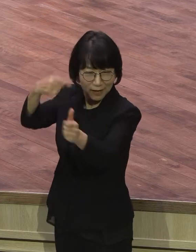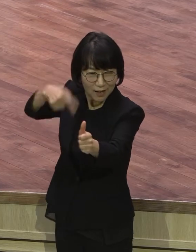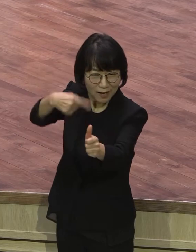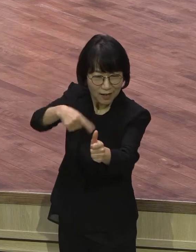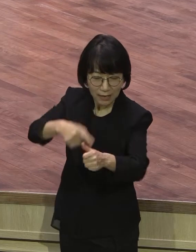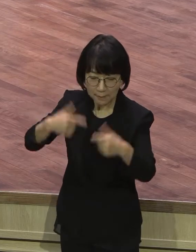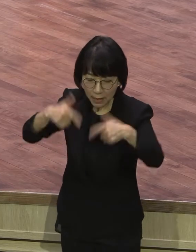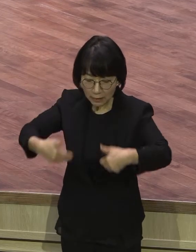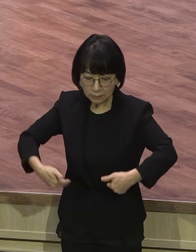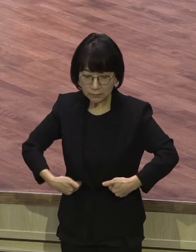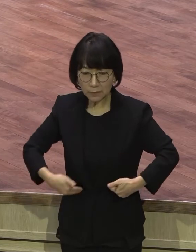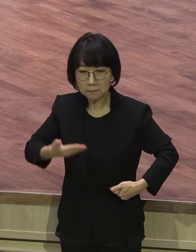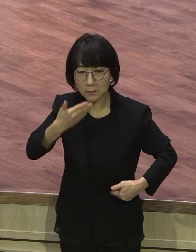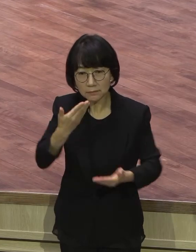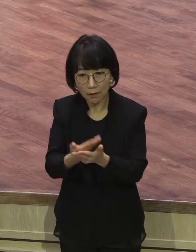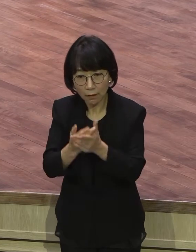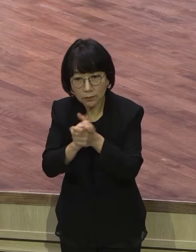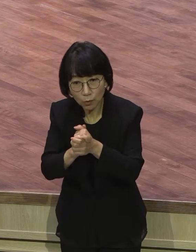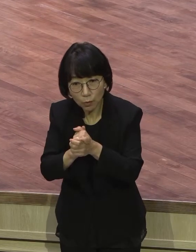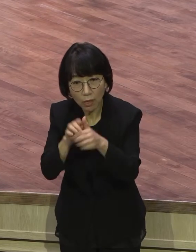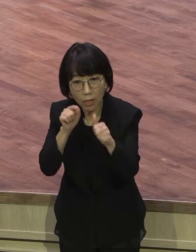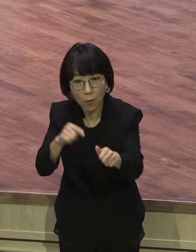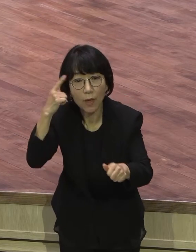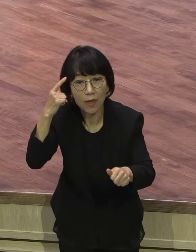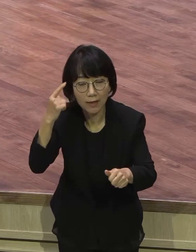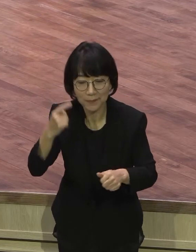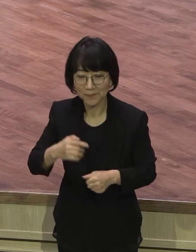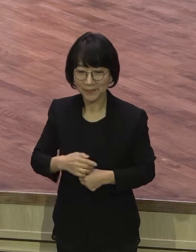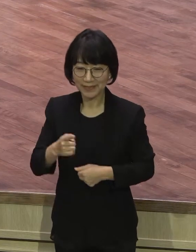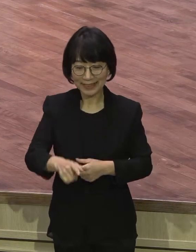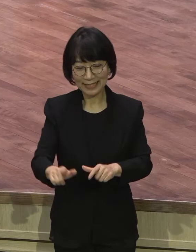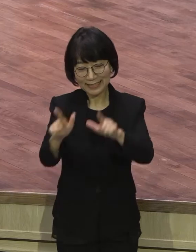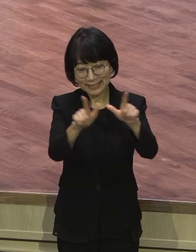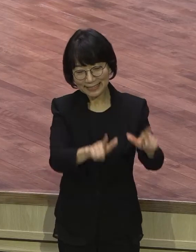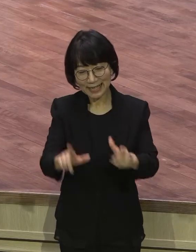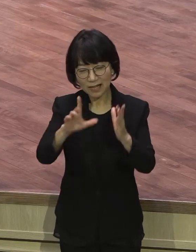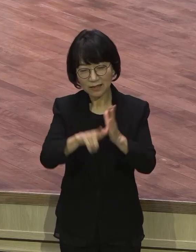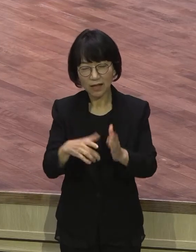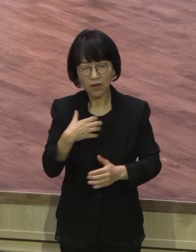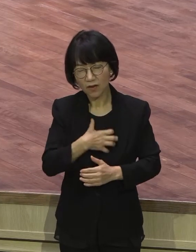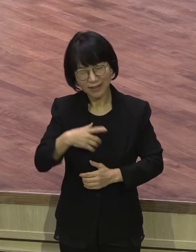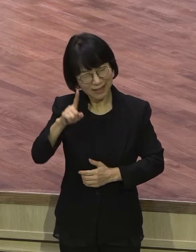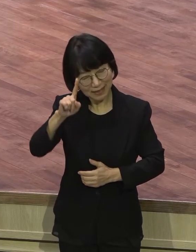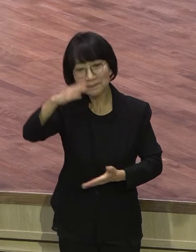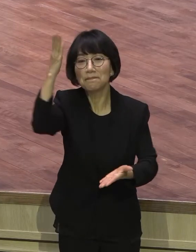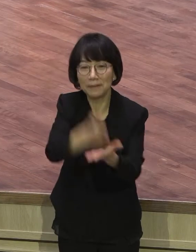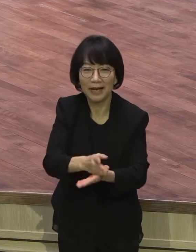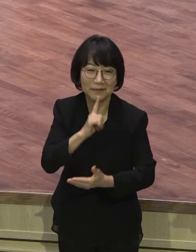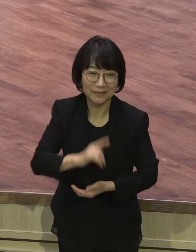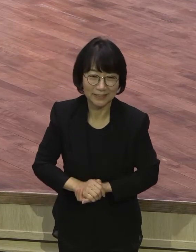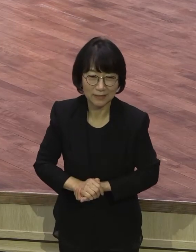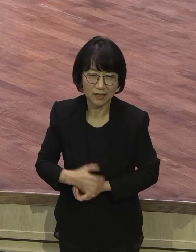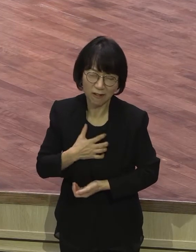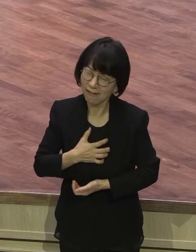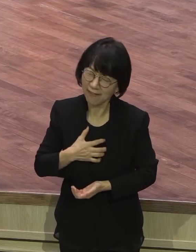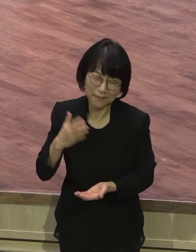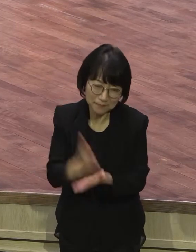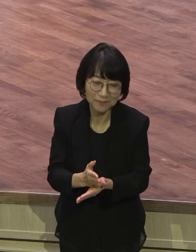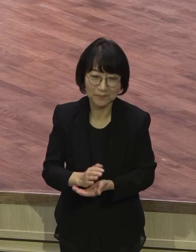땅에서 살아가는 삶까지도 걱정하지 말라라는 뜻이에요.